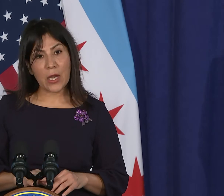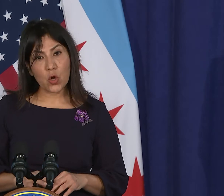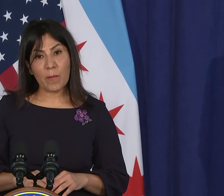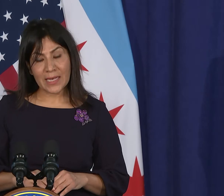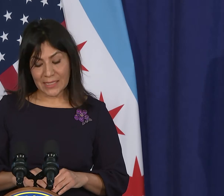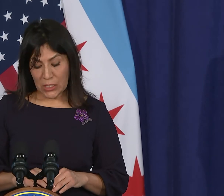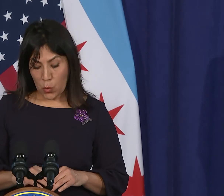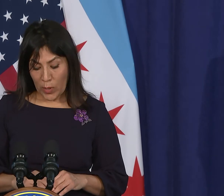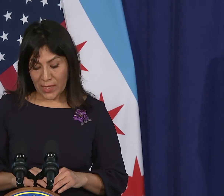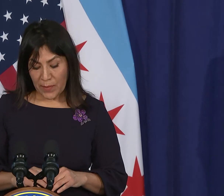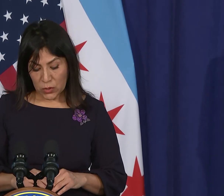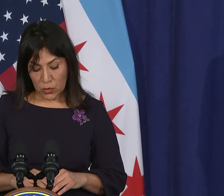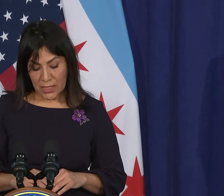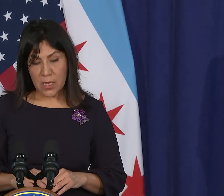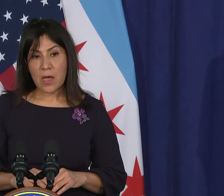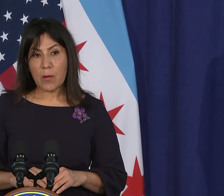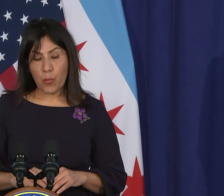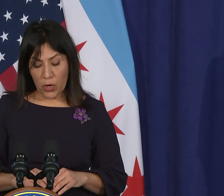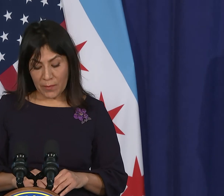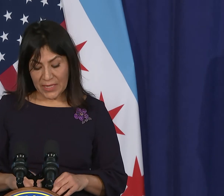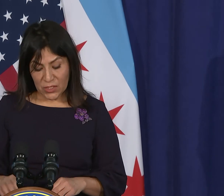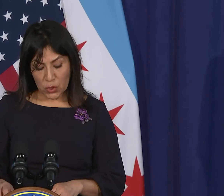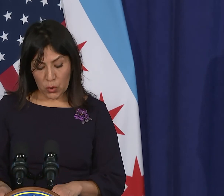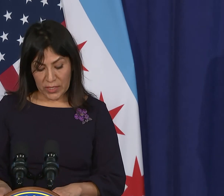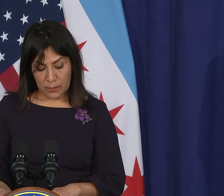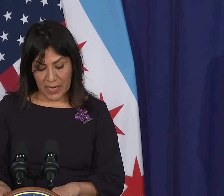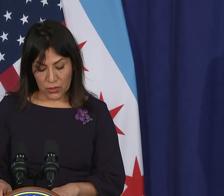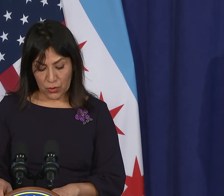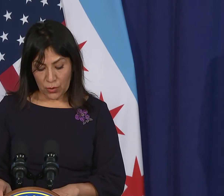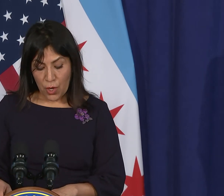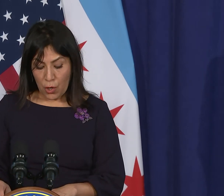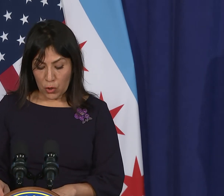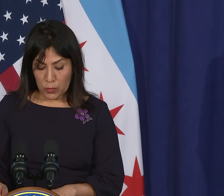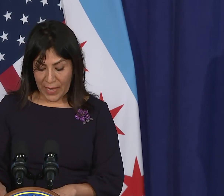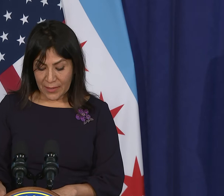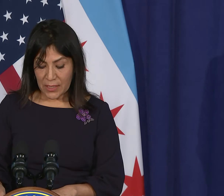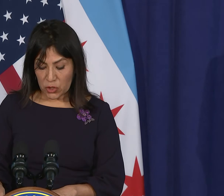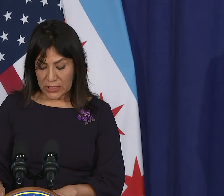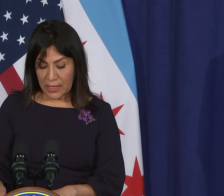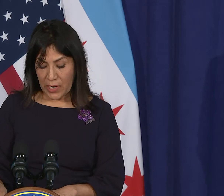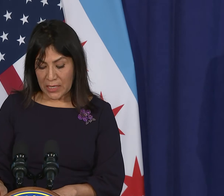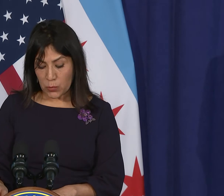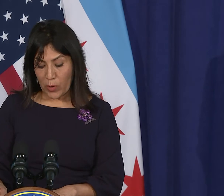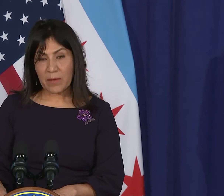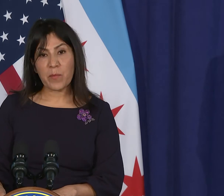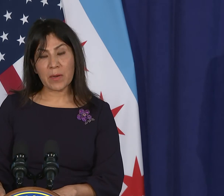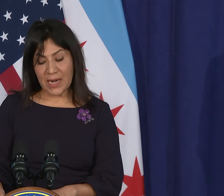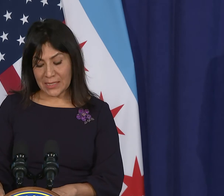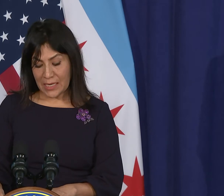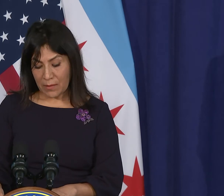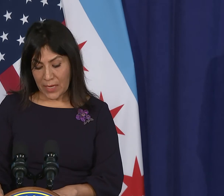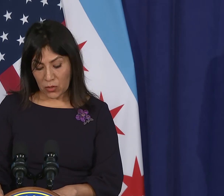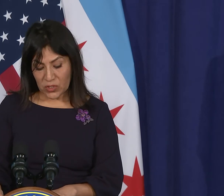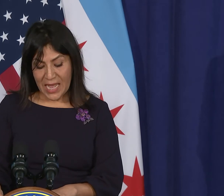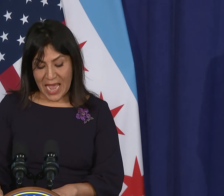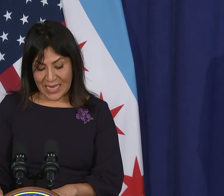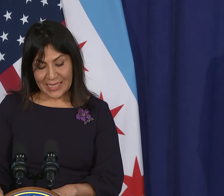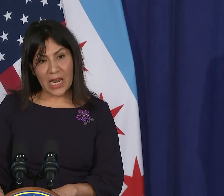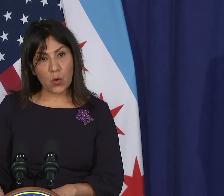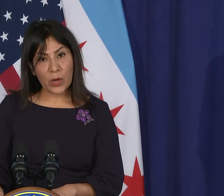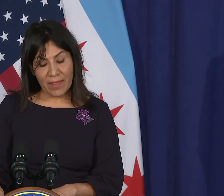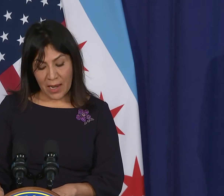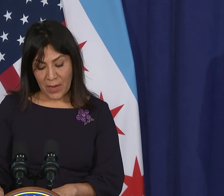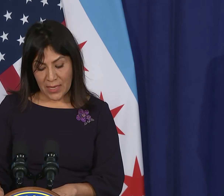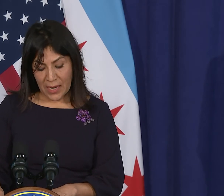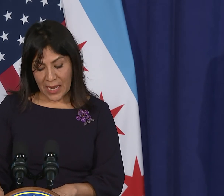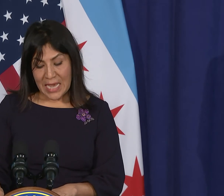limitada a no más de 50 personas por habitación o espacio. Los bares y los restaurantes pueden permanecer abiertos hasta